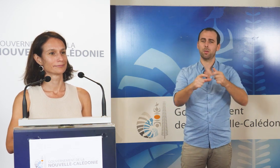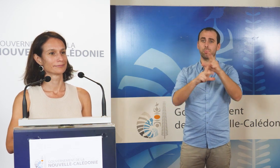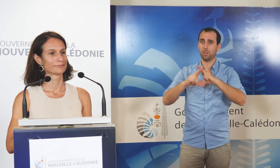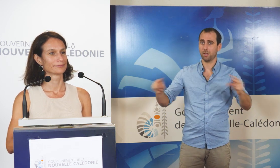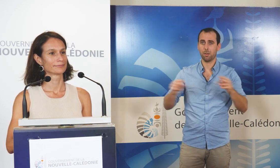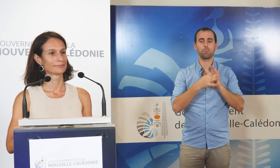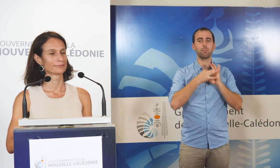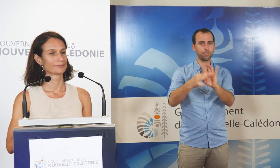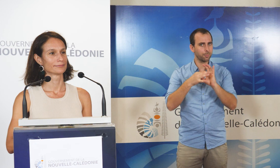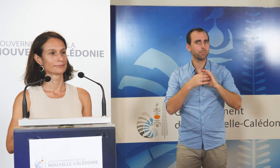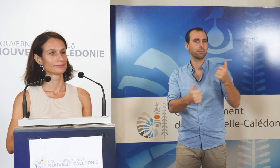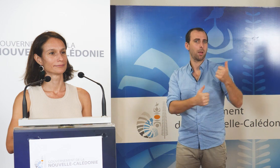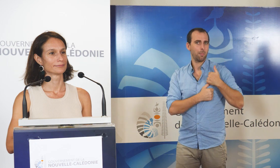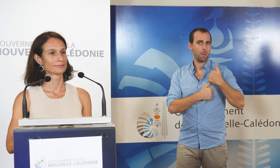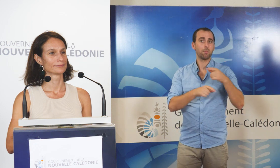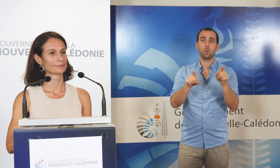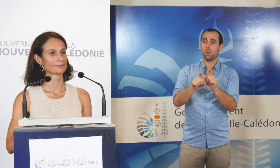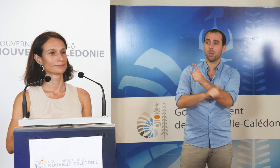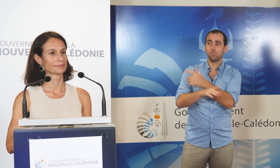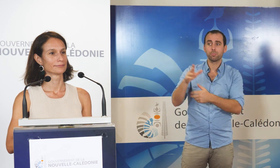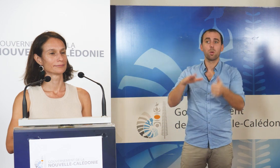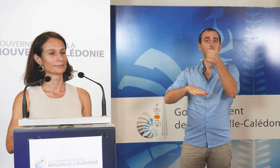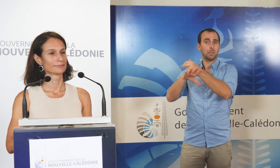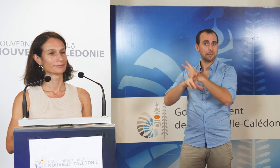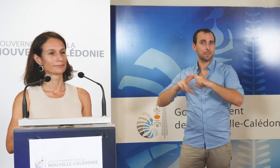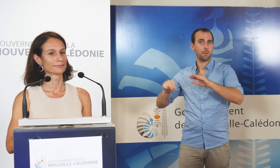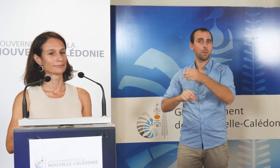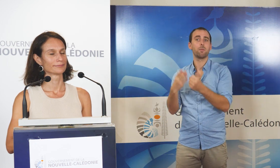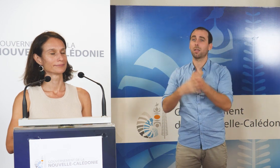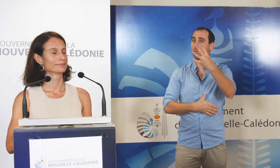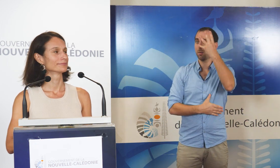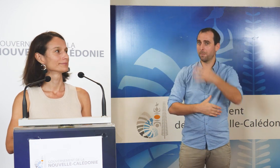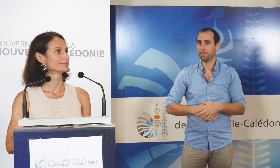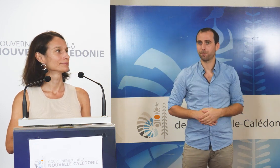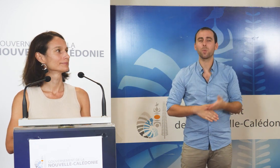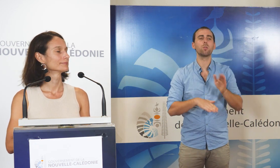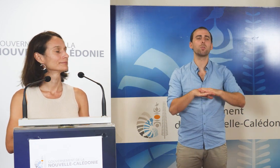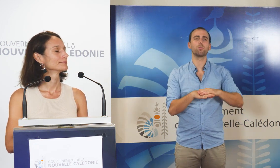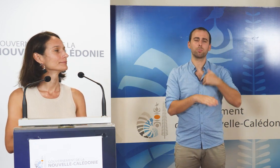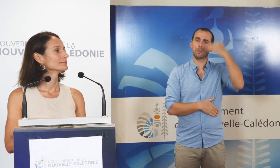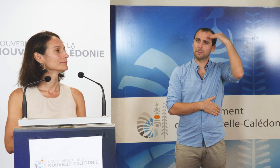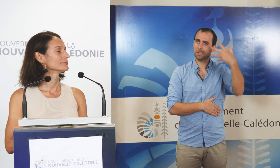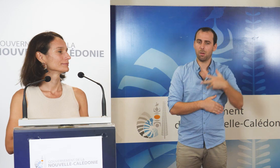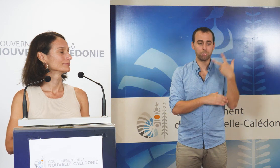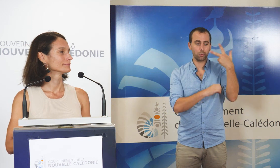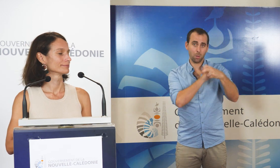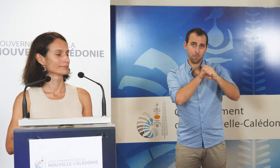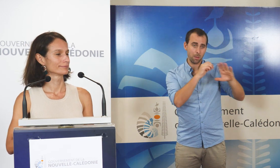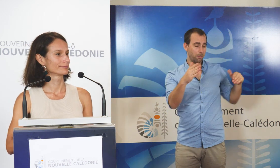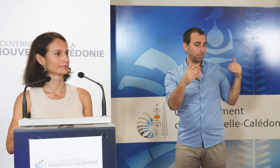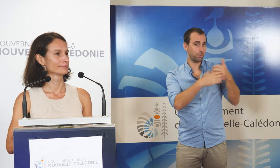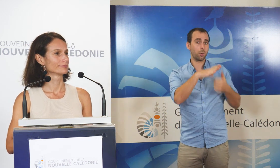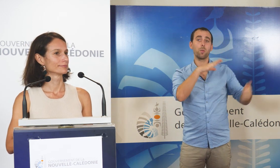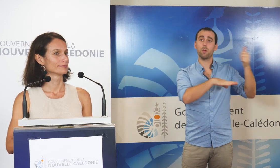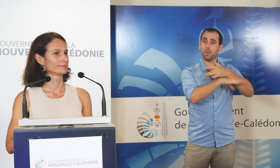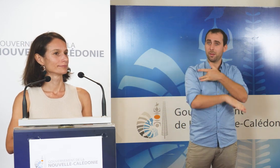les autorités sanitaires de la Nouvelle-Calédonie. Donc il y a eu un travail, et c'est ce que je sais depuis 3 semaines, entre les autorités sanitaires de la Nouvelle-Calédonie